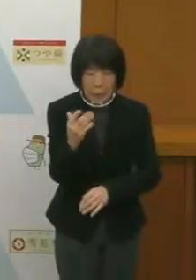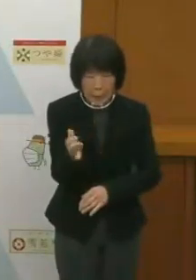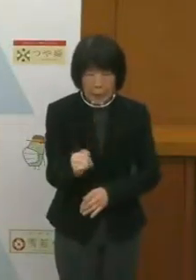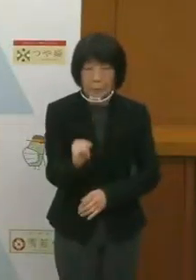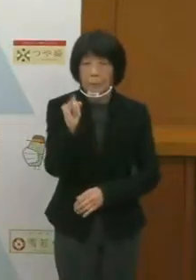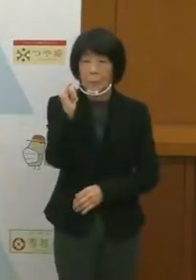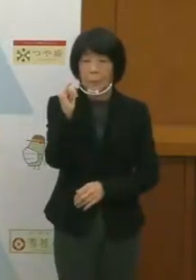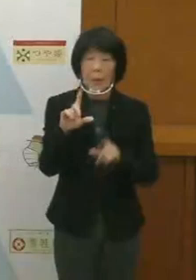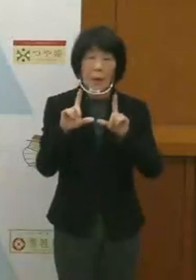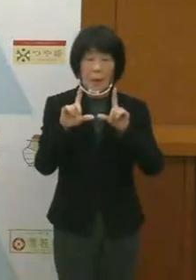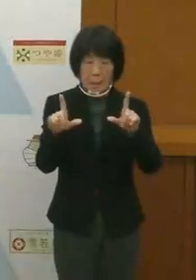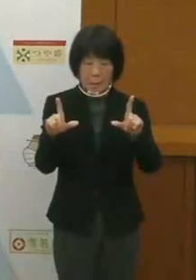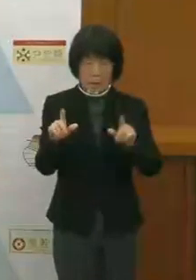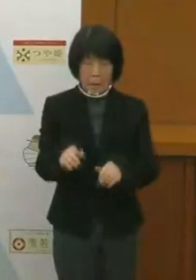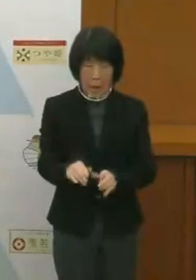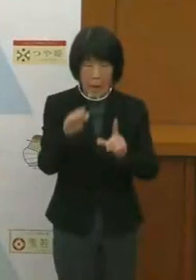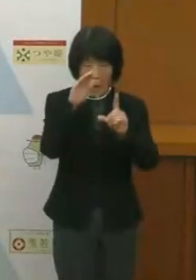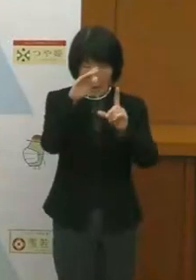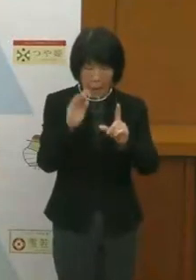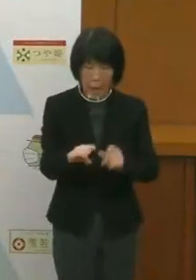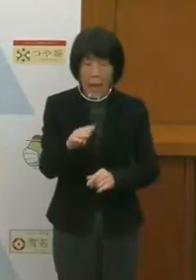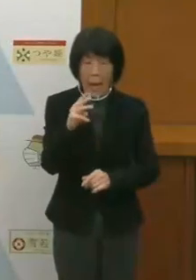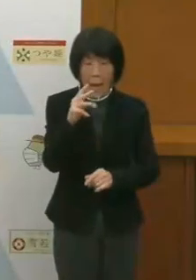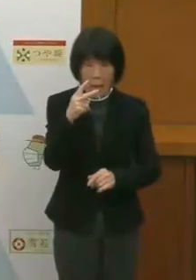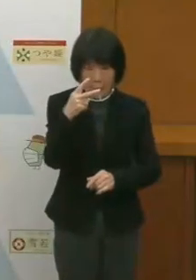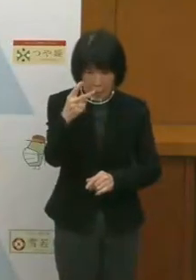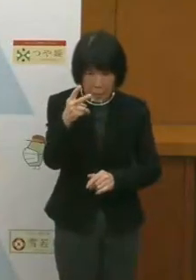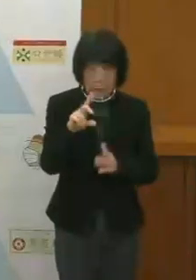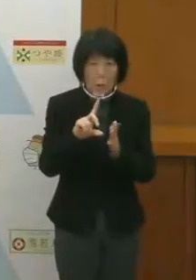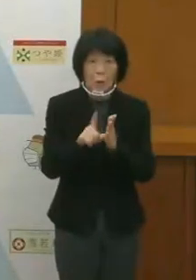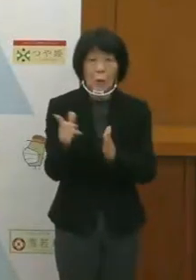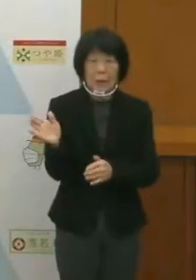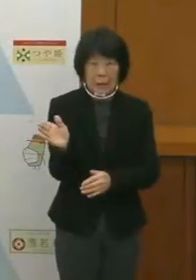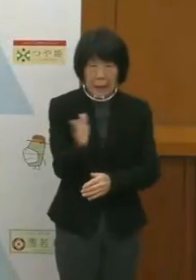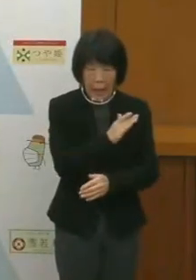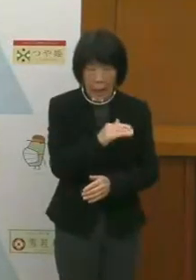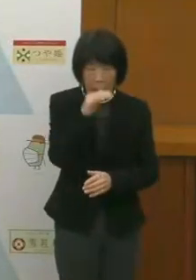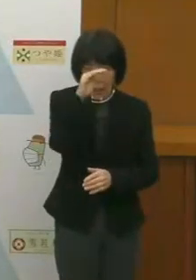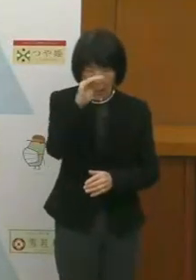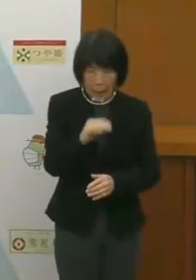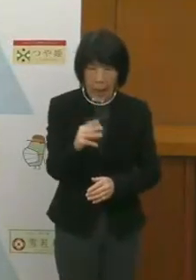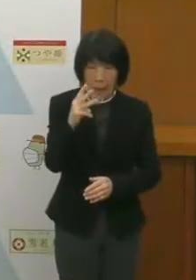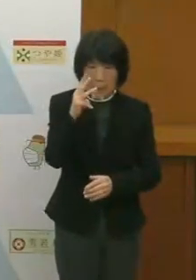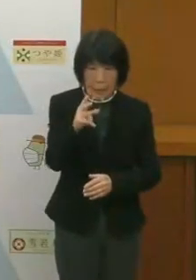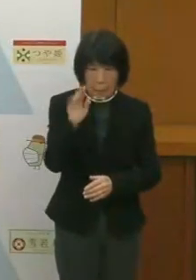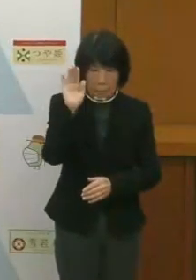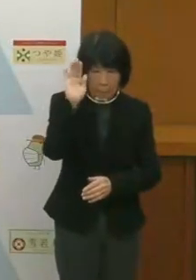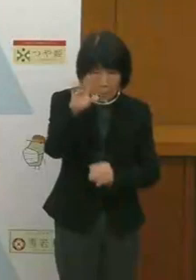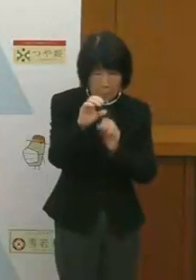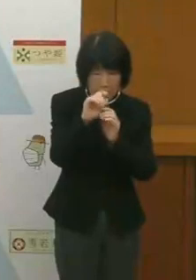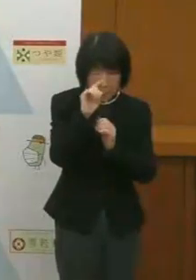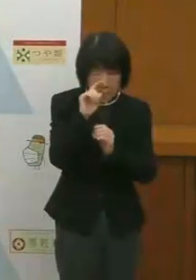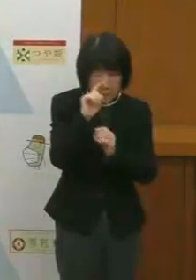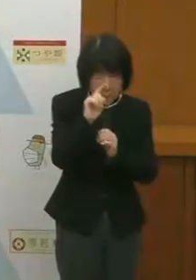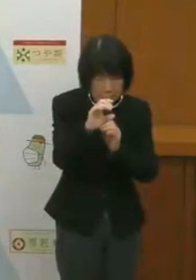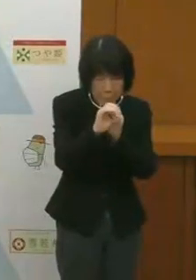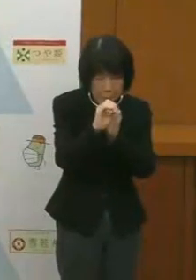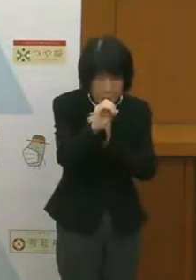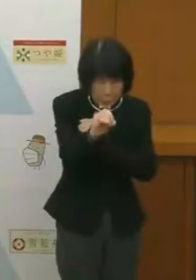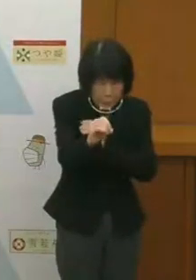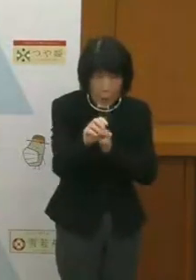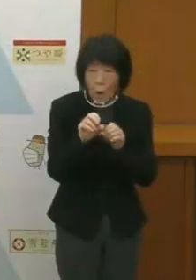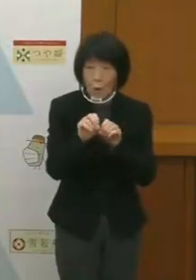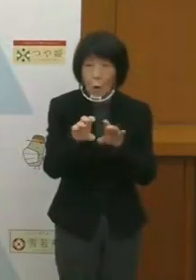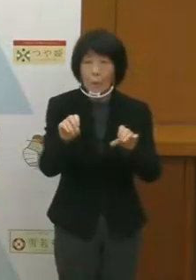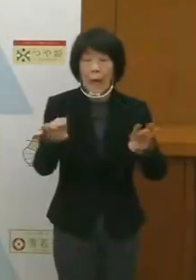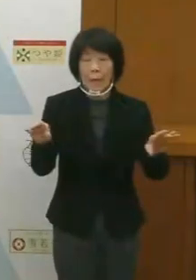。実はレベル2の時からですね、レベル3を見据えた呼びかけをしており